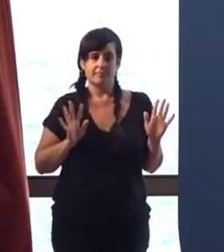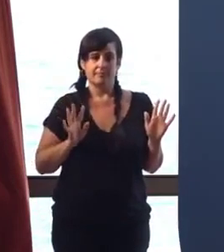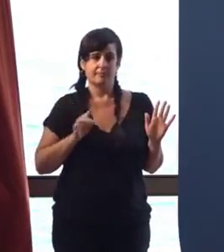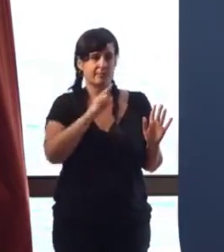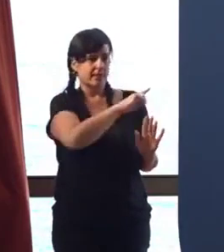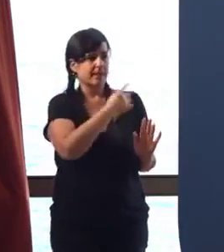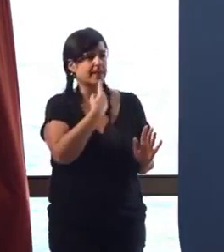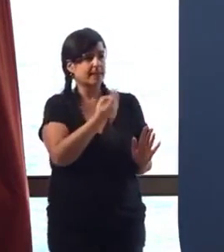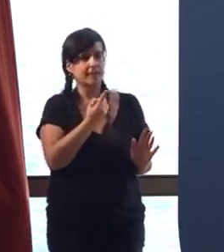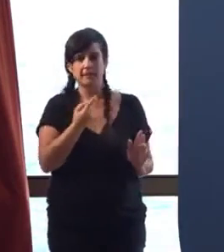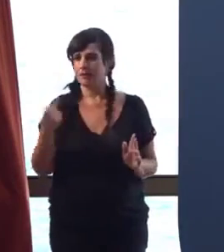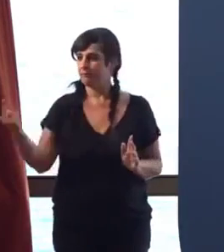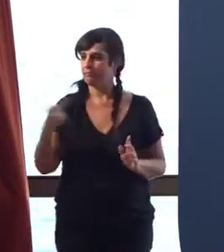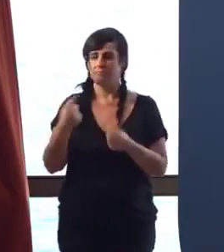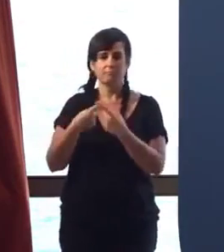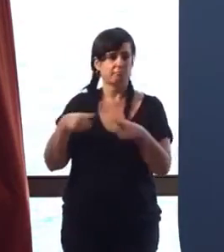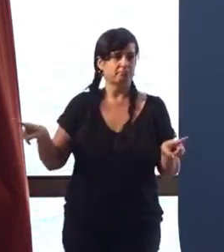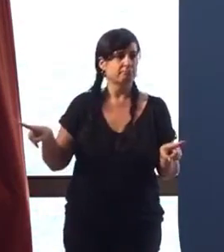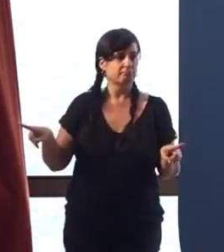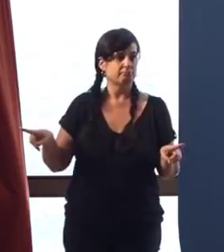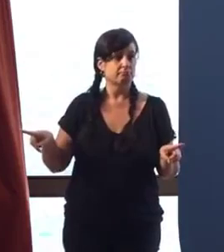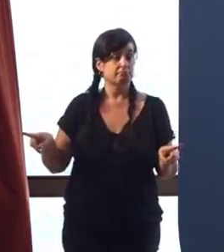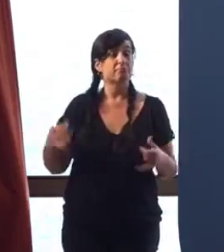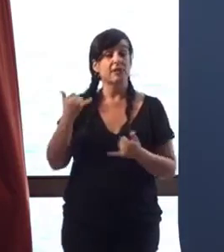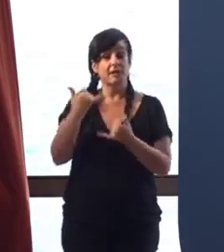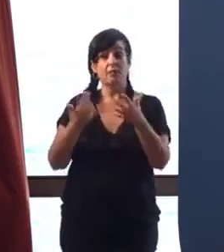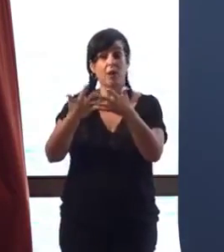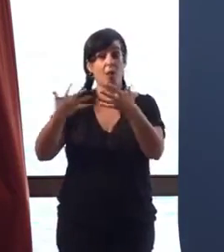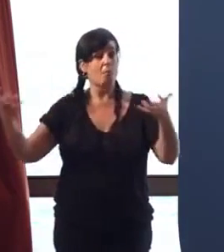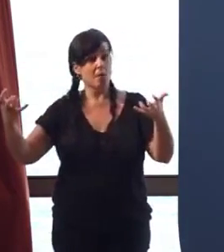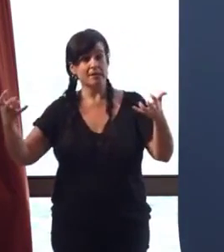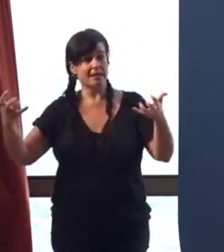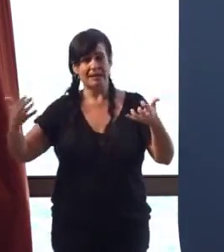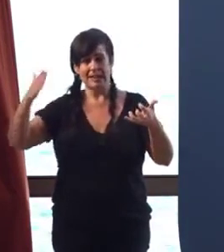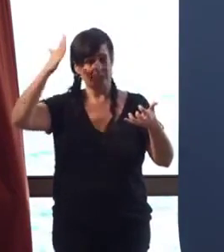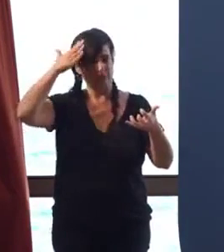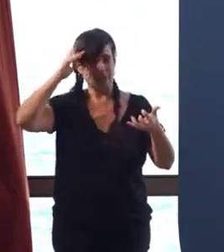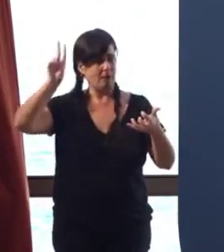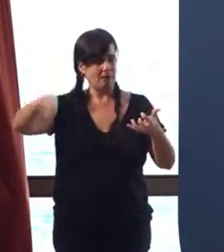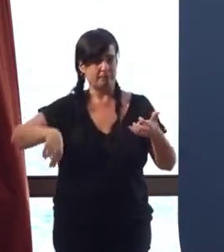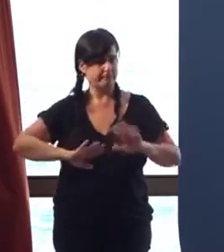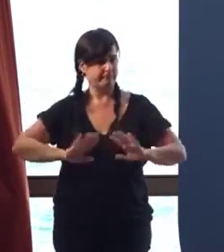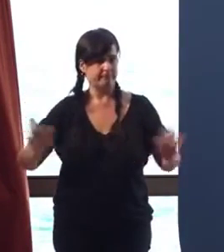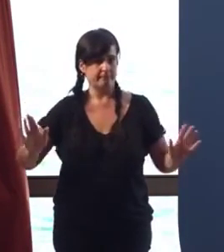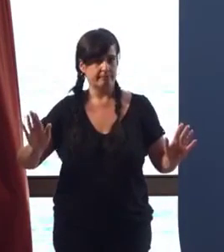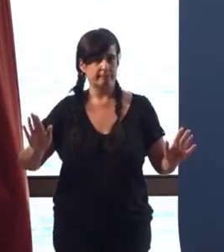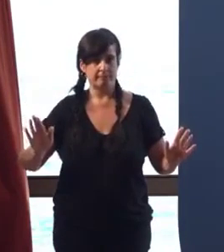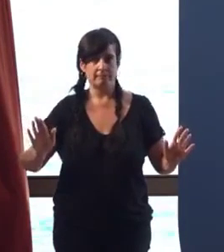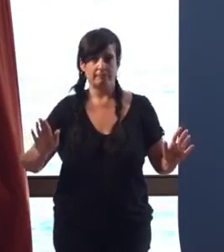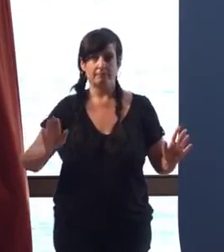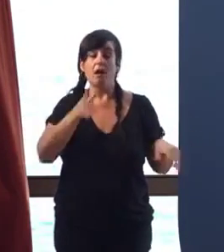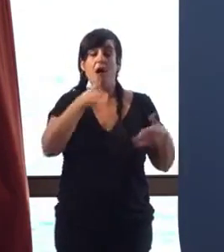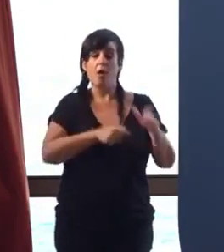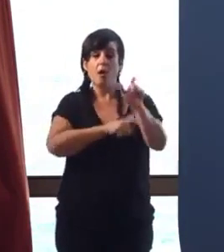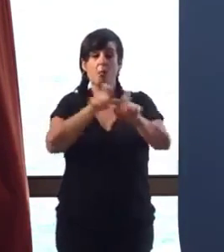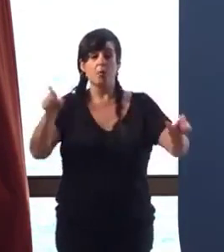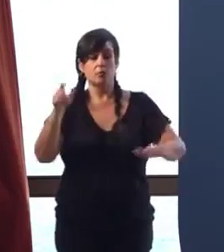no somos como ellos y ese es el mensaje fundamental. Ahora hay grandes debates teóricos sobre